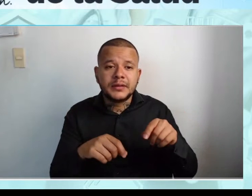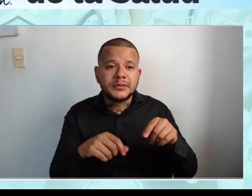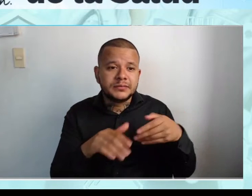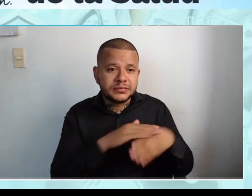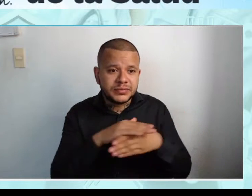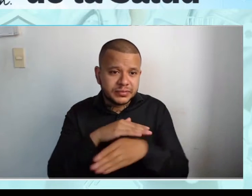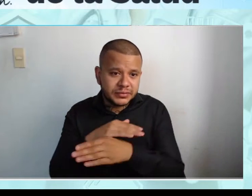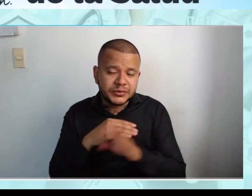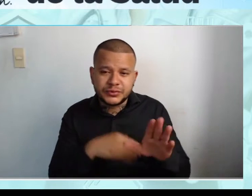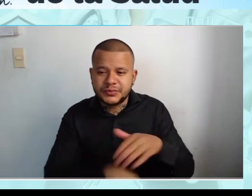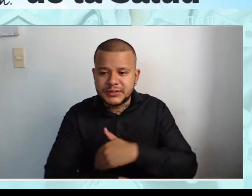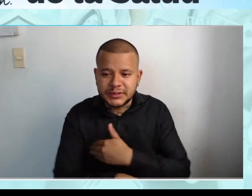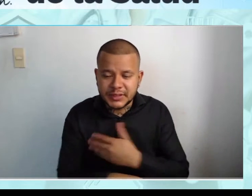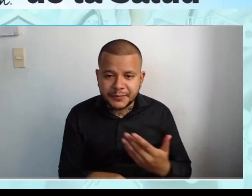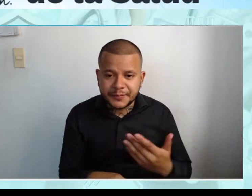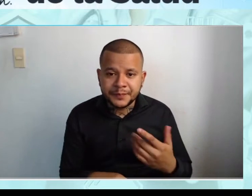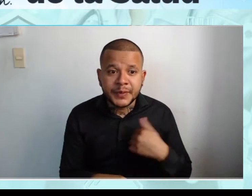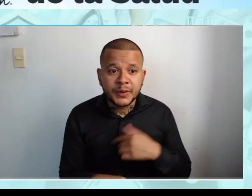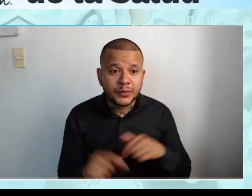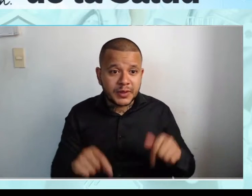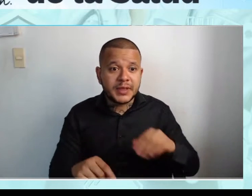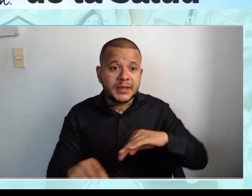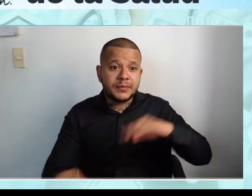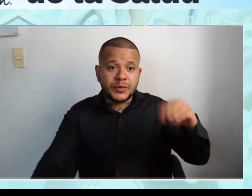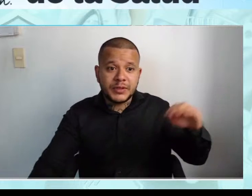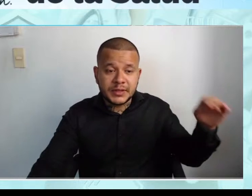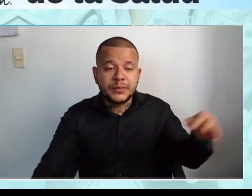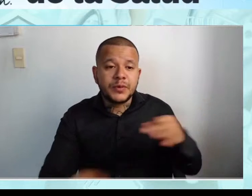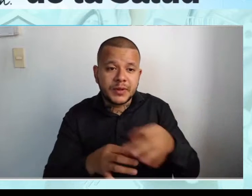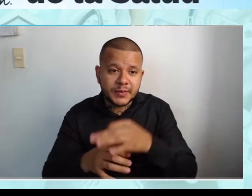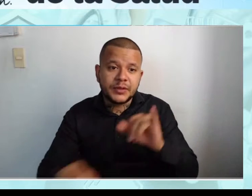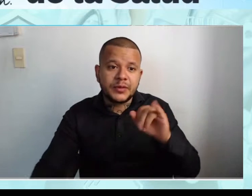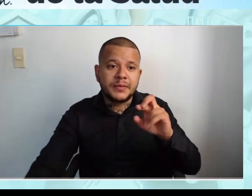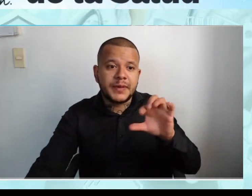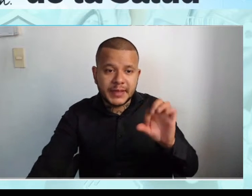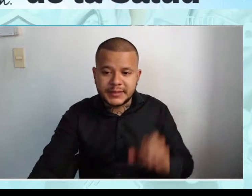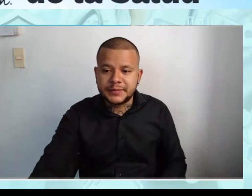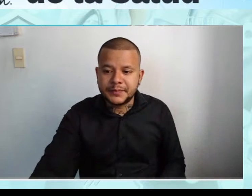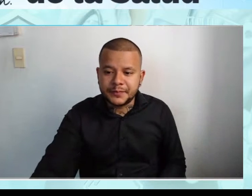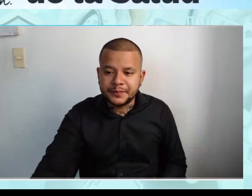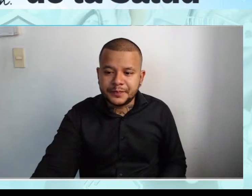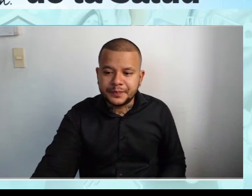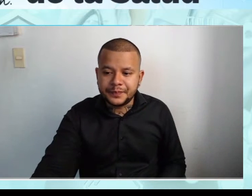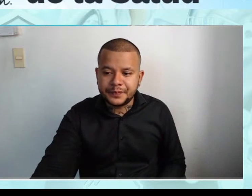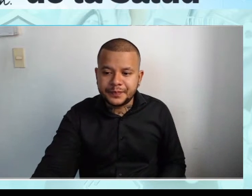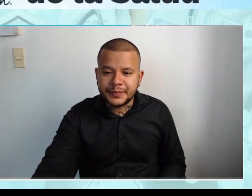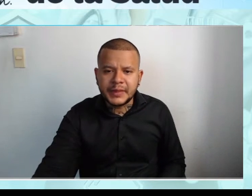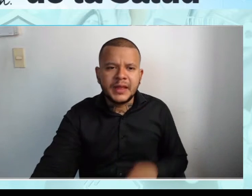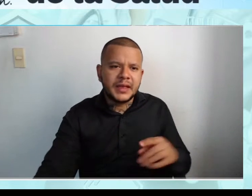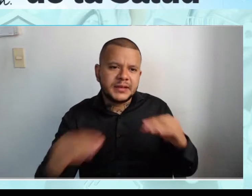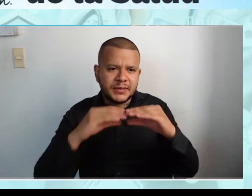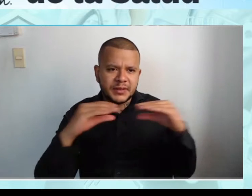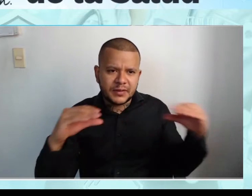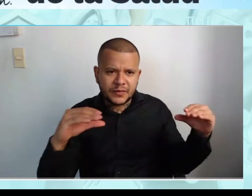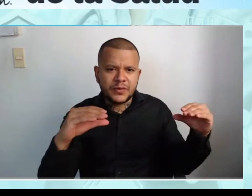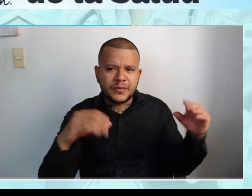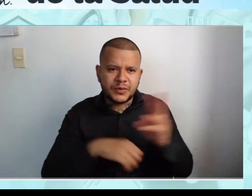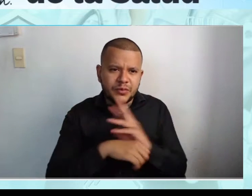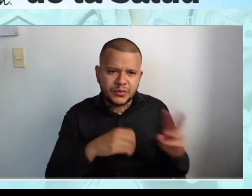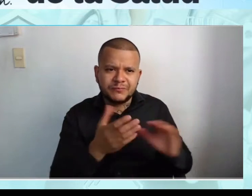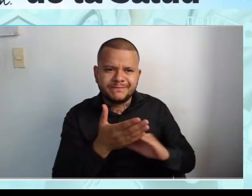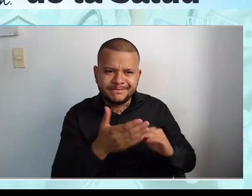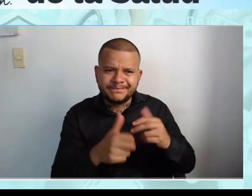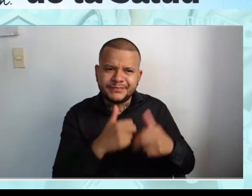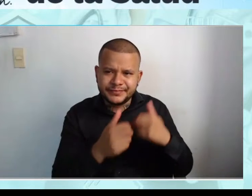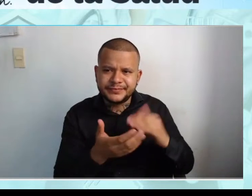en el ministerio, nosotros como departamento, los municipios y las IPS. Entonces, es una plataforma que está en ajuste, ha venido presentando problemas,